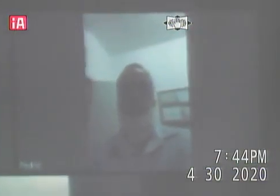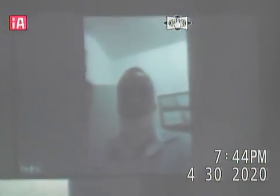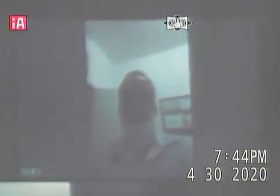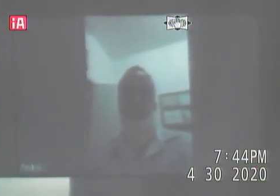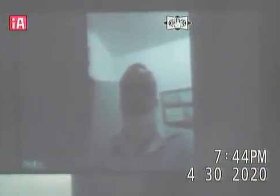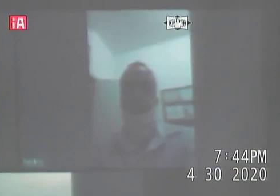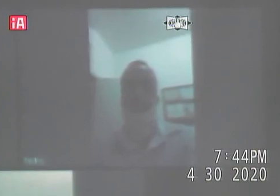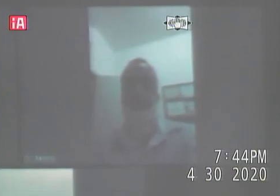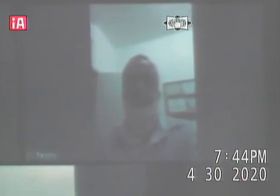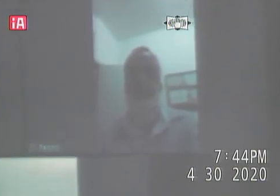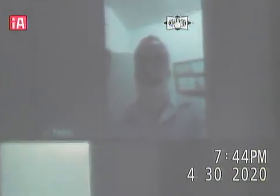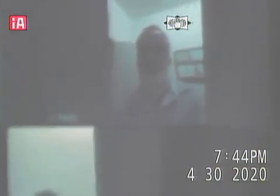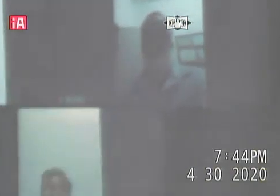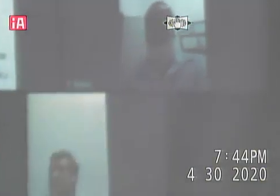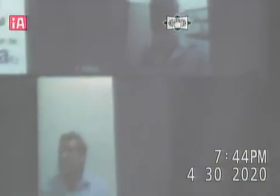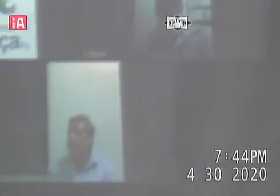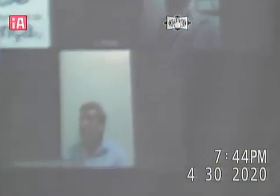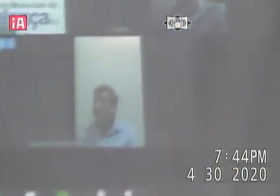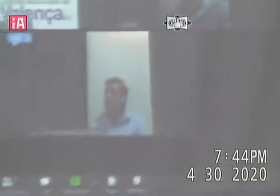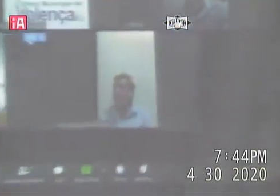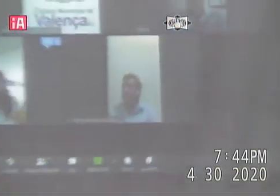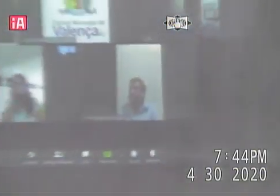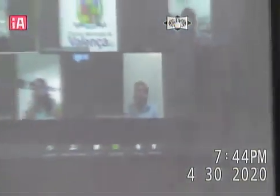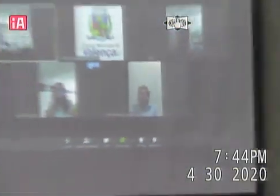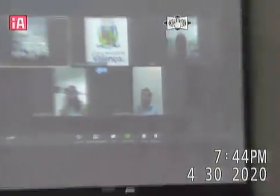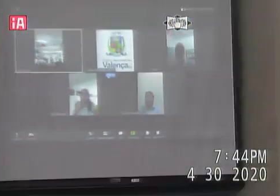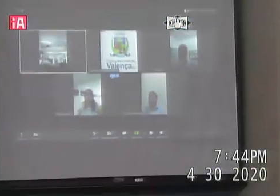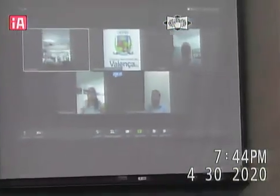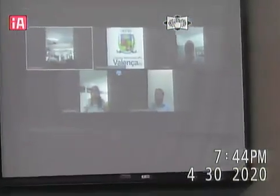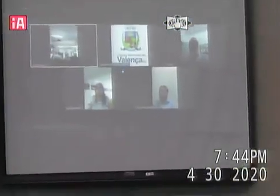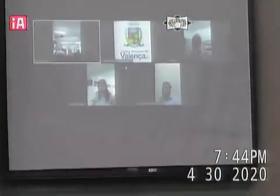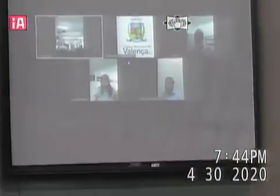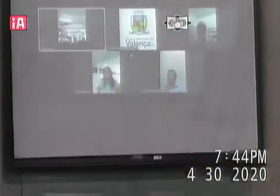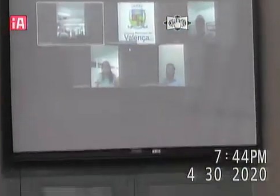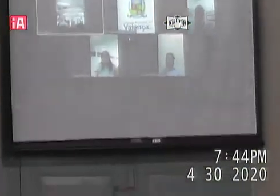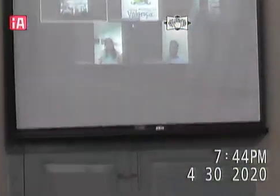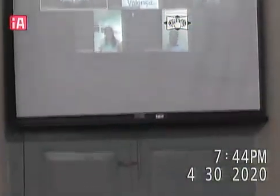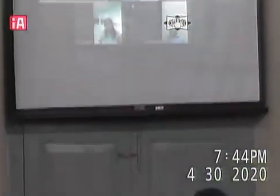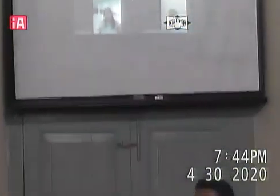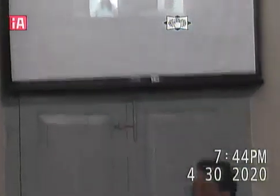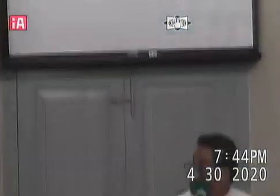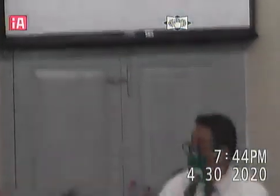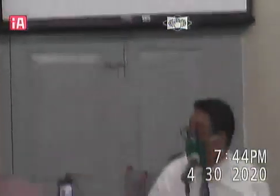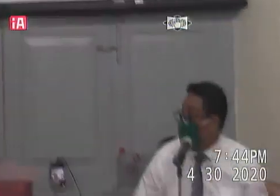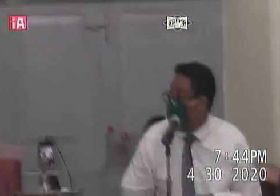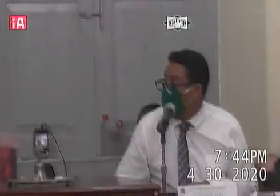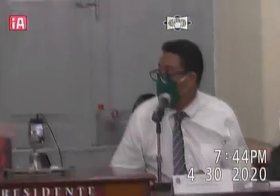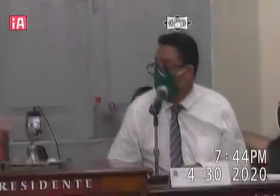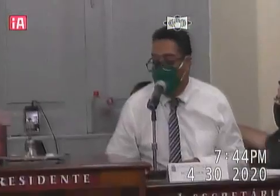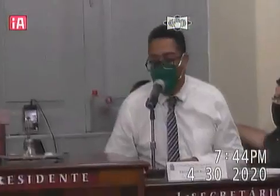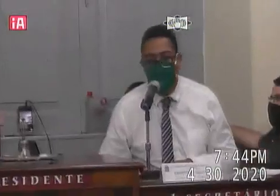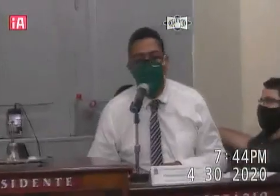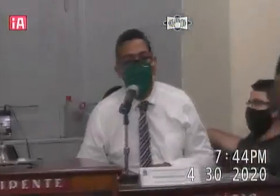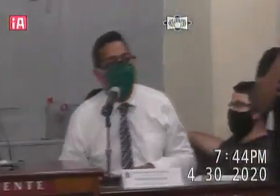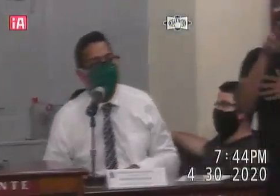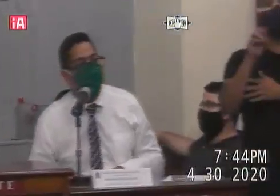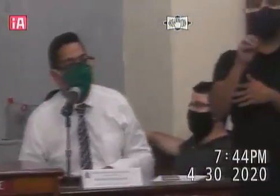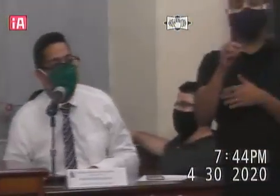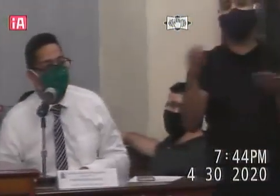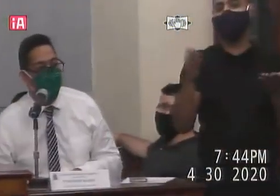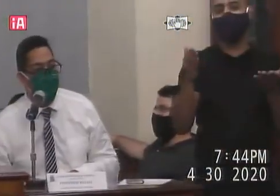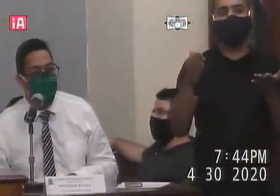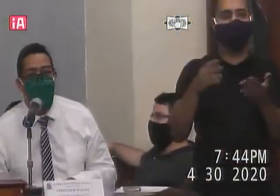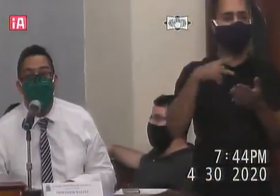Vereador Pedro, até a distância você consegue nos emocionar com o seu discurso. Muito obrigado, vereador. Agora a